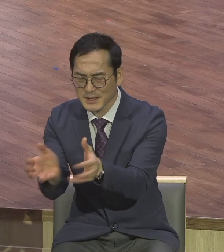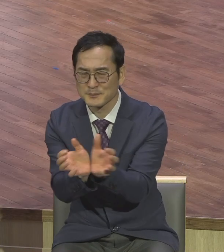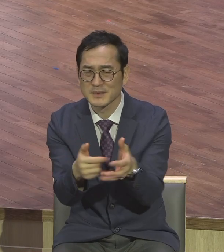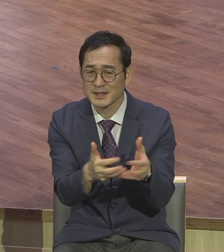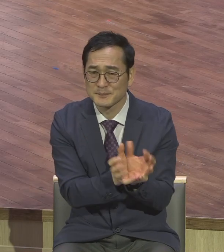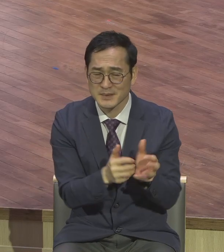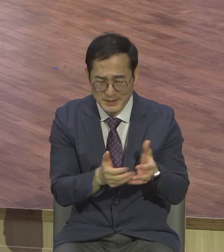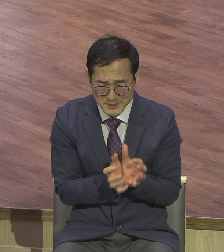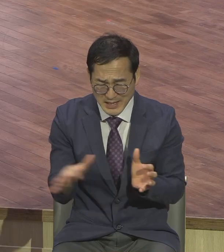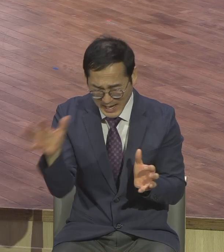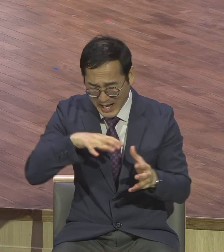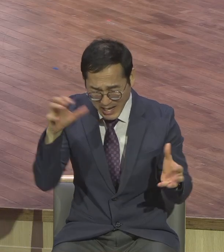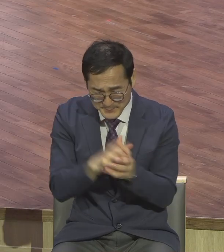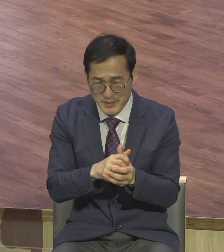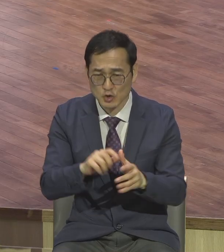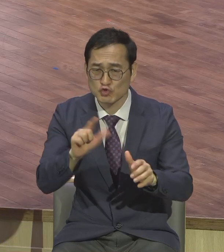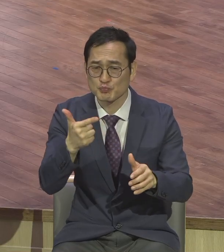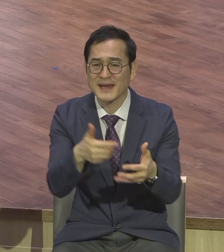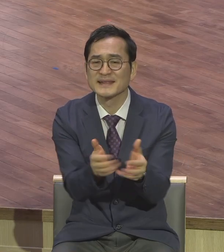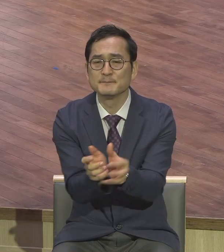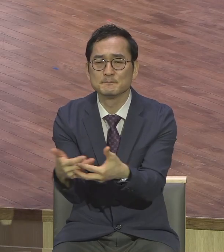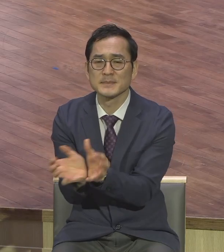621팀이 있어요. 그래서 제가